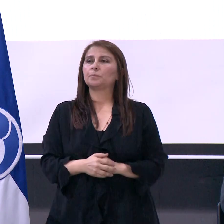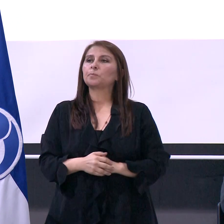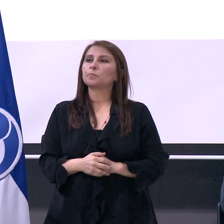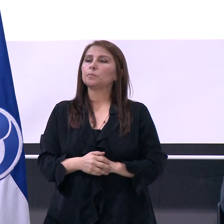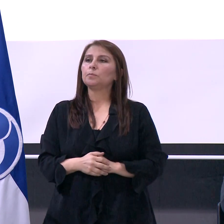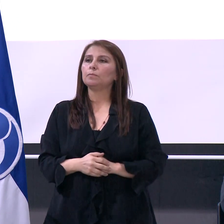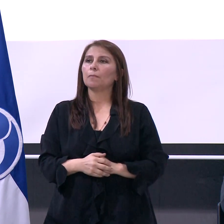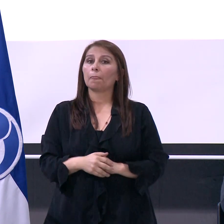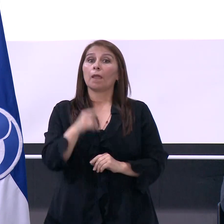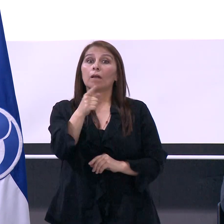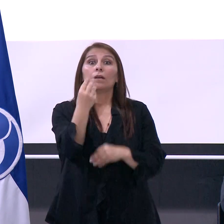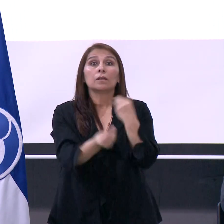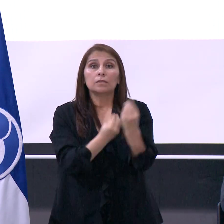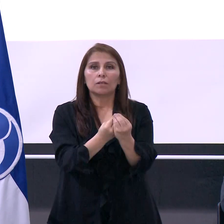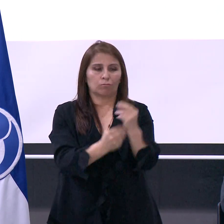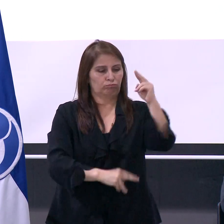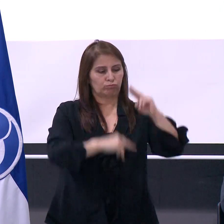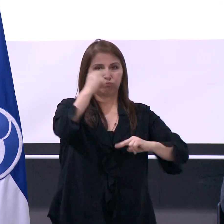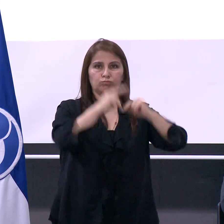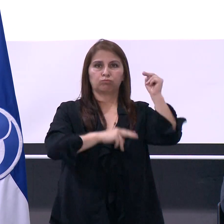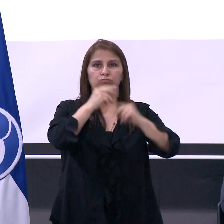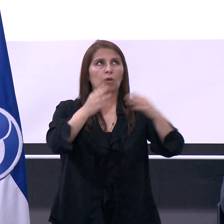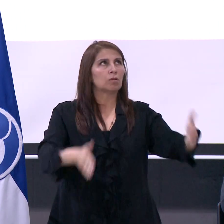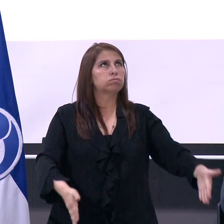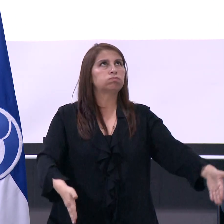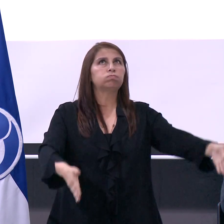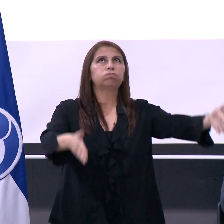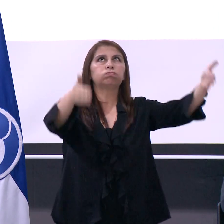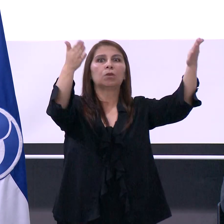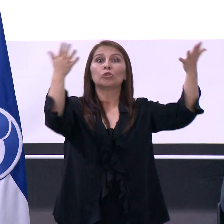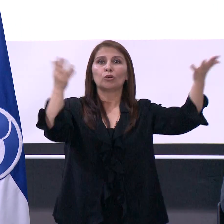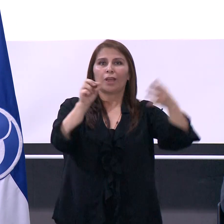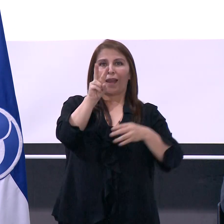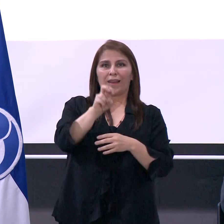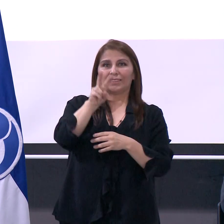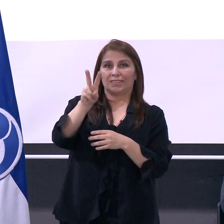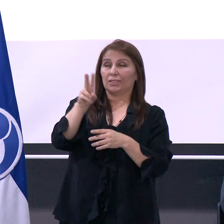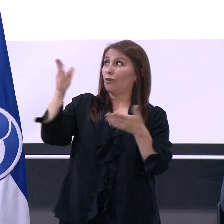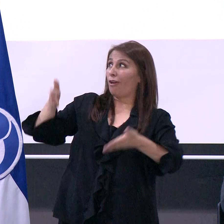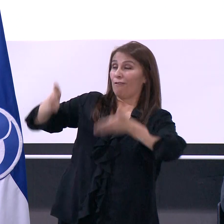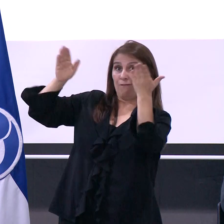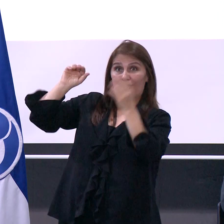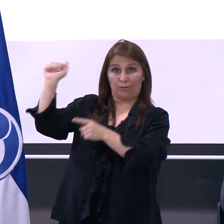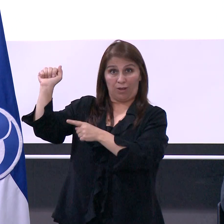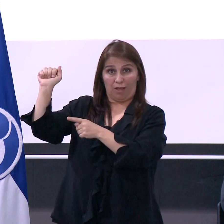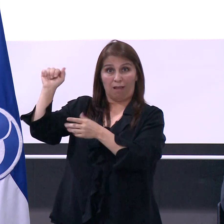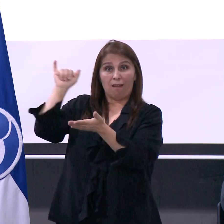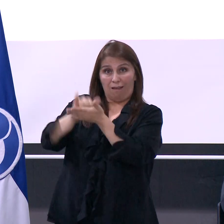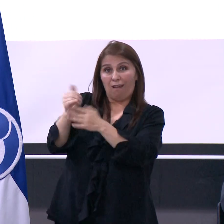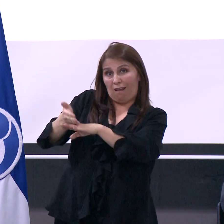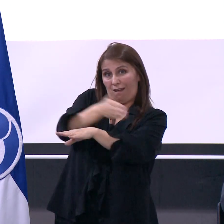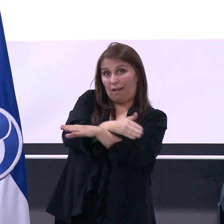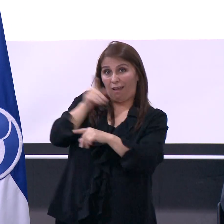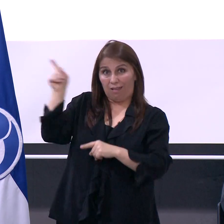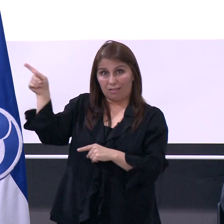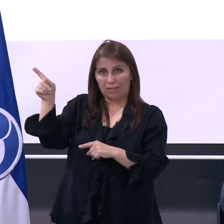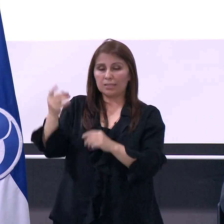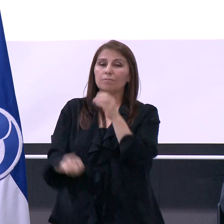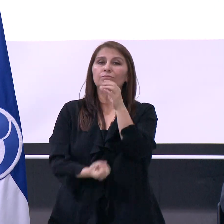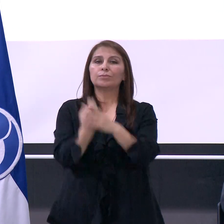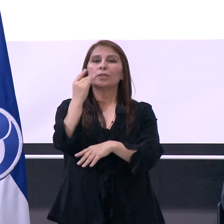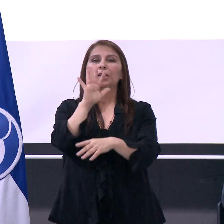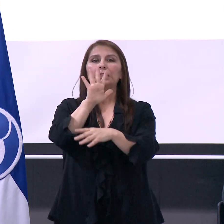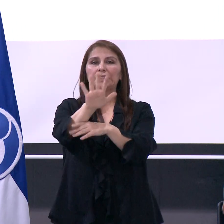para ello se construyó un nuevo edificio sobre la avenida chile hoy el edificio y se crearon cinco